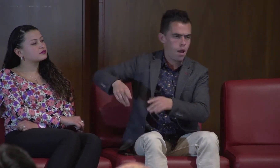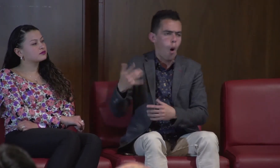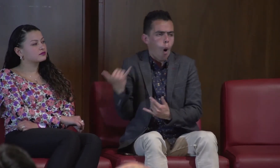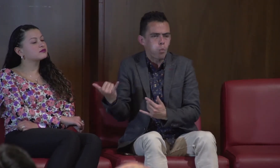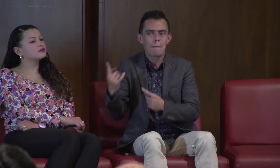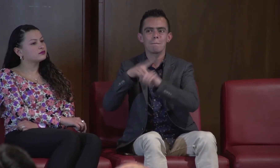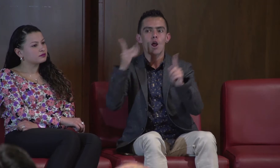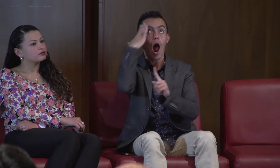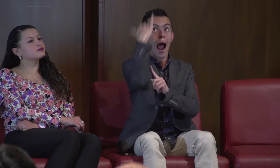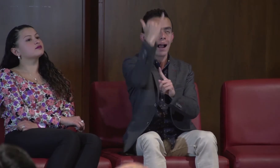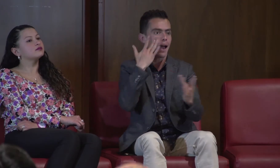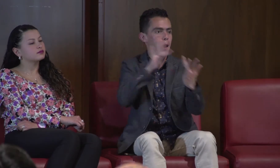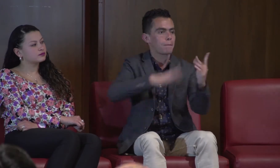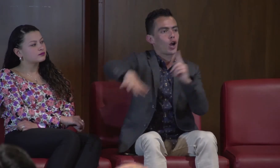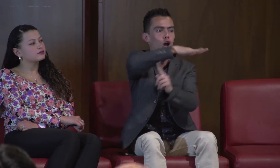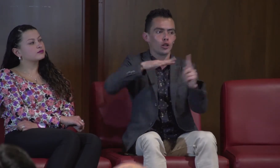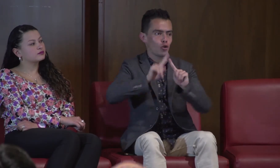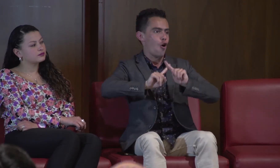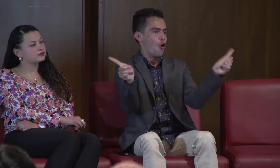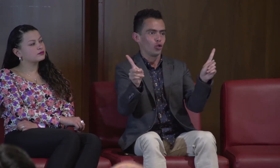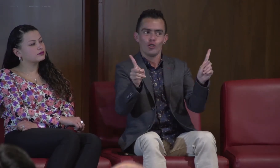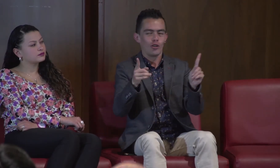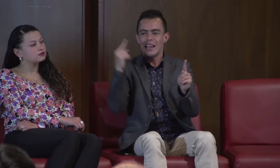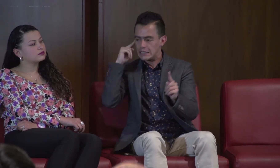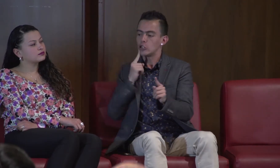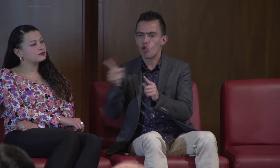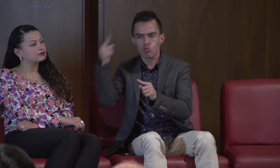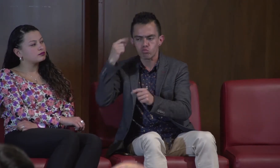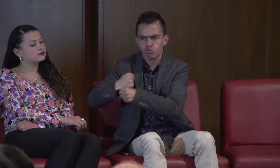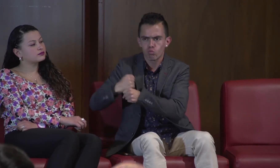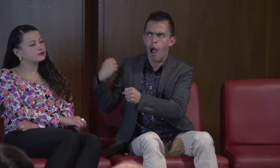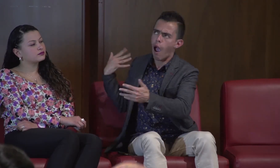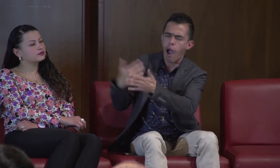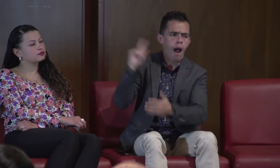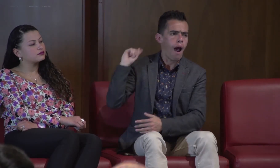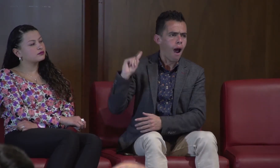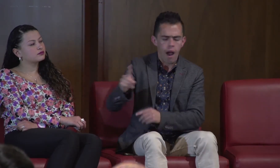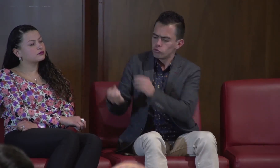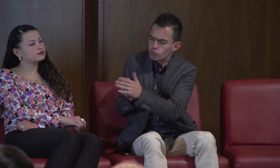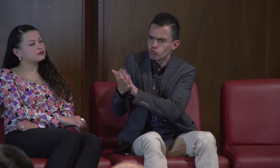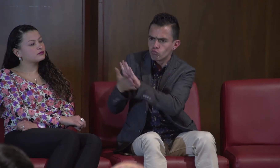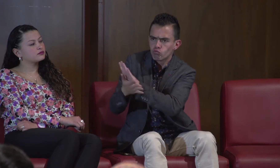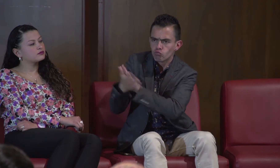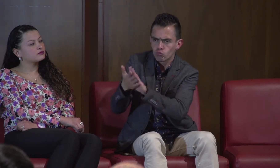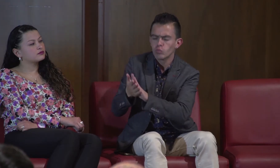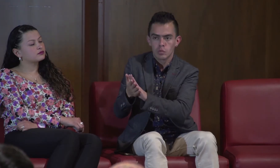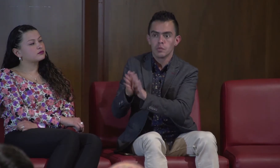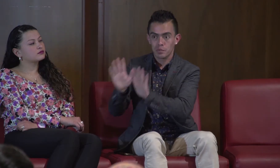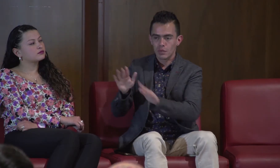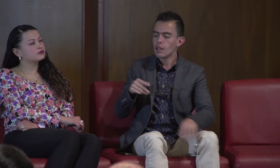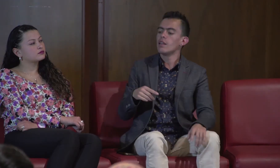tienen ya unos parámetros, no podríamos decir que no existe la seña en lengua de señas para conflicto porque hay que reconocer el trabajo, un trabajo que